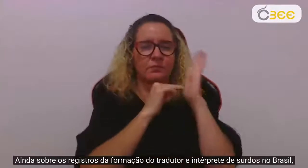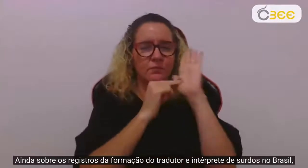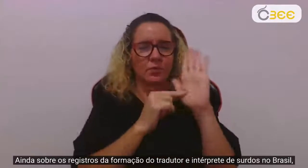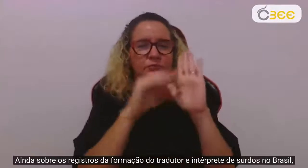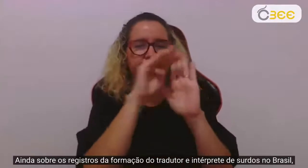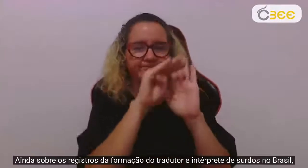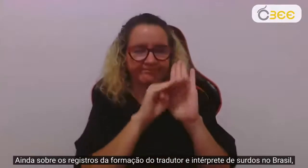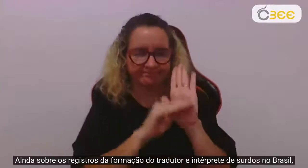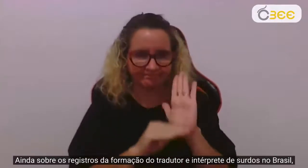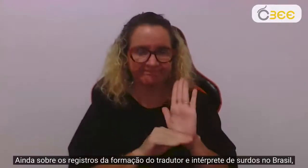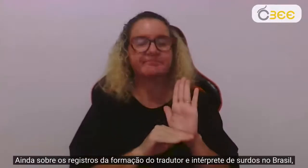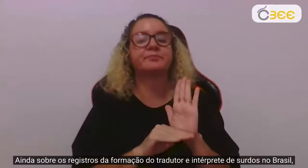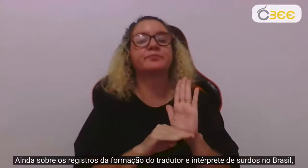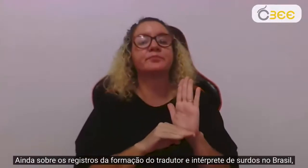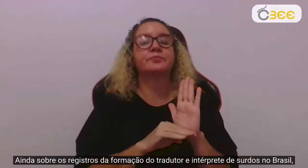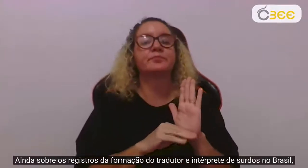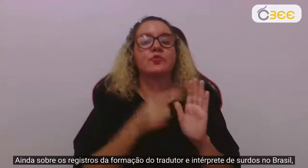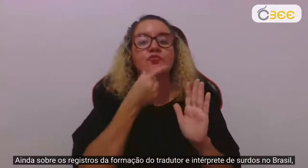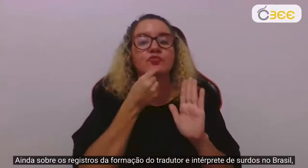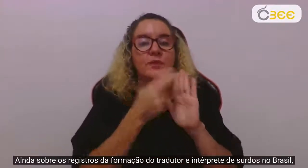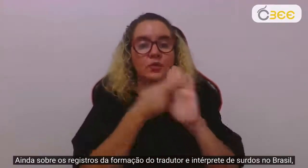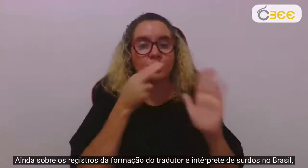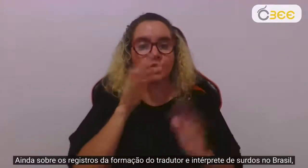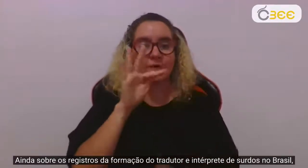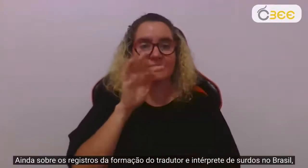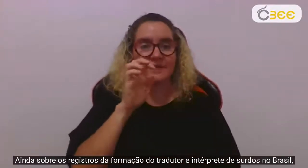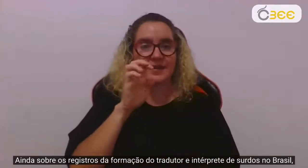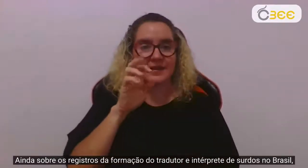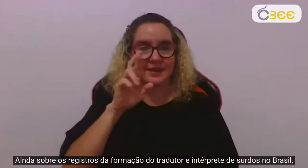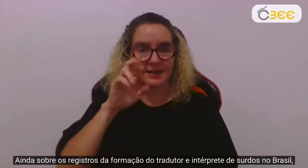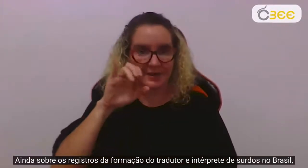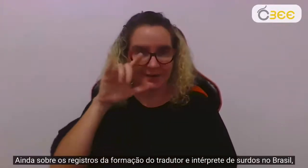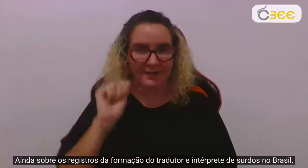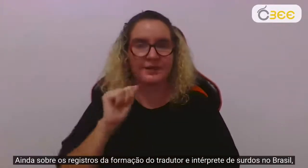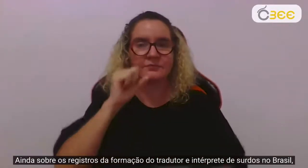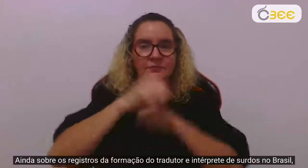Ainda sobre os registros da formação do tradutor intérprete surdo no Brasil,